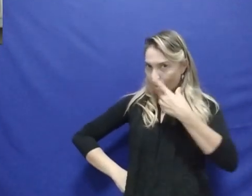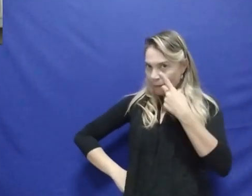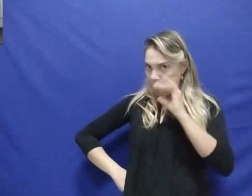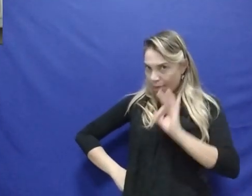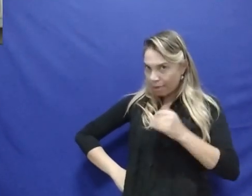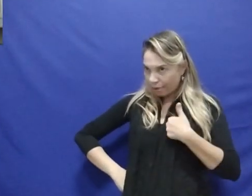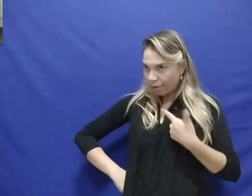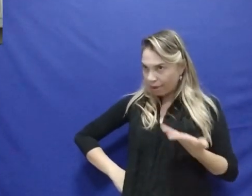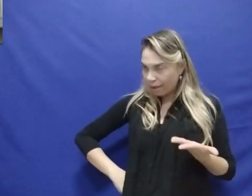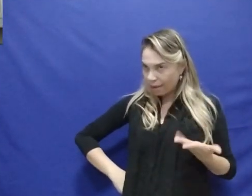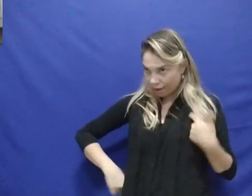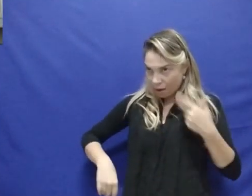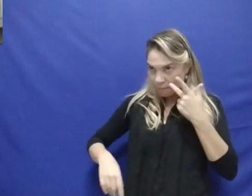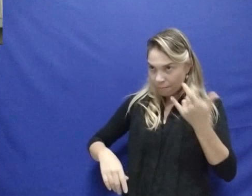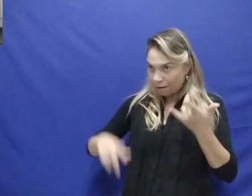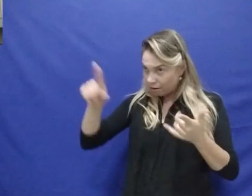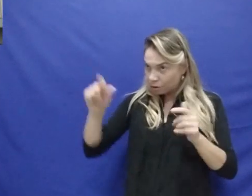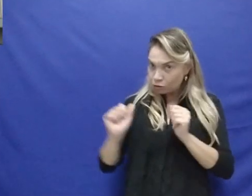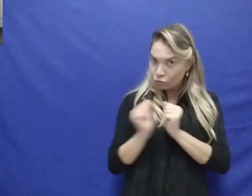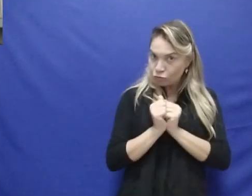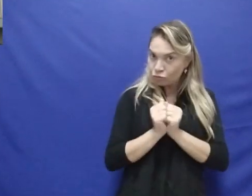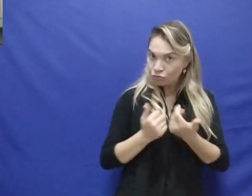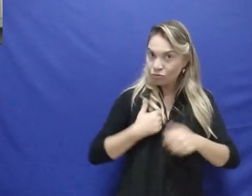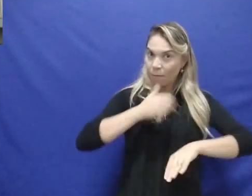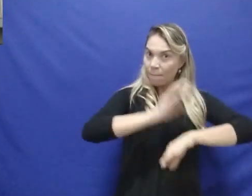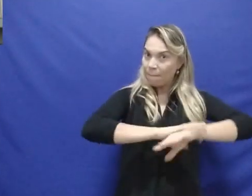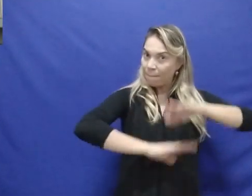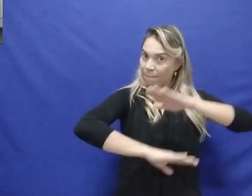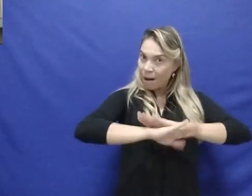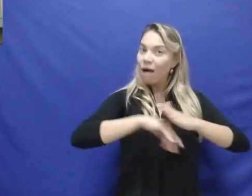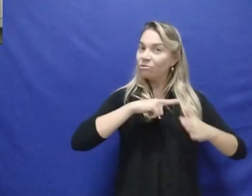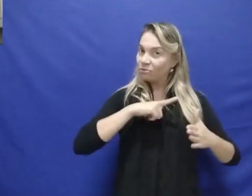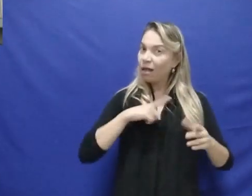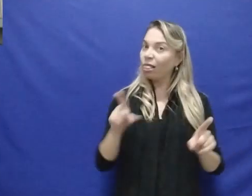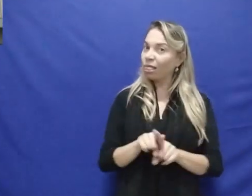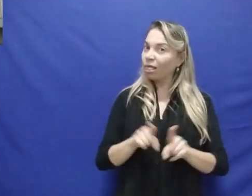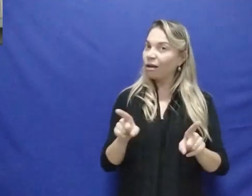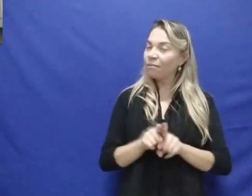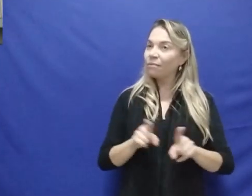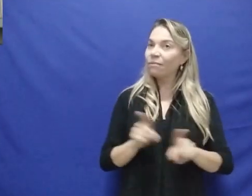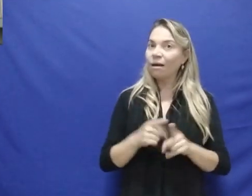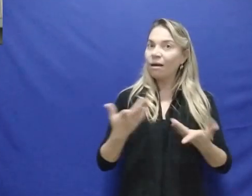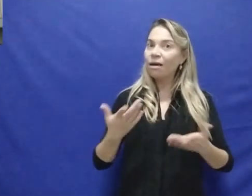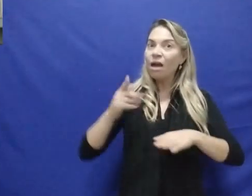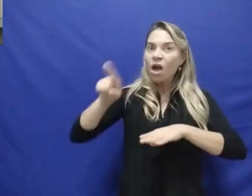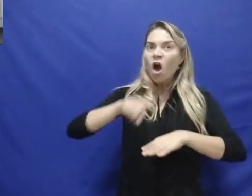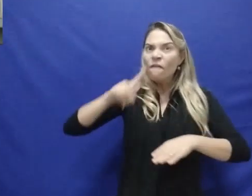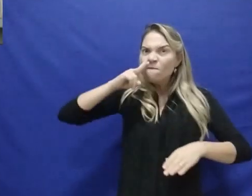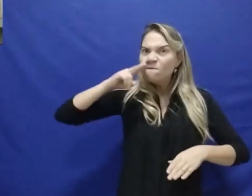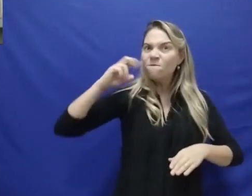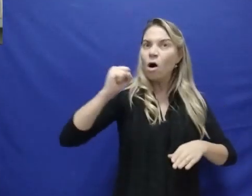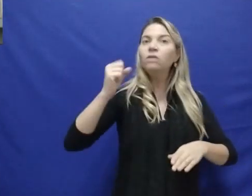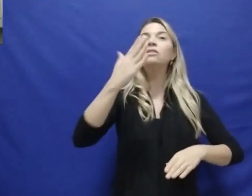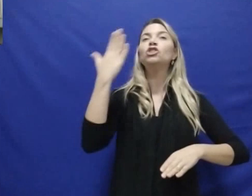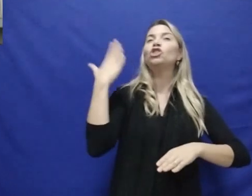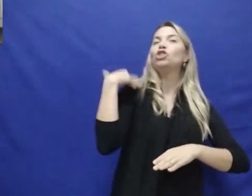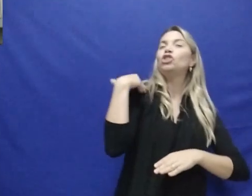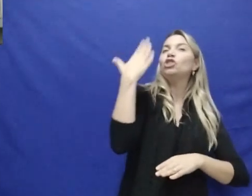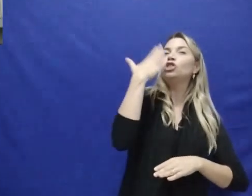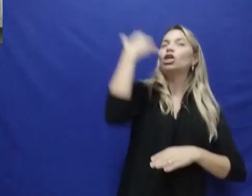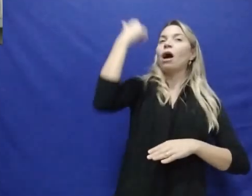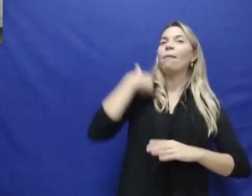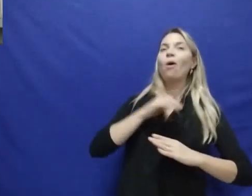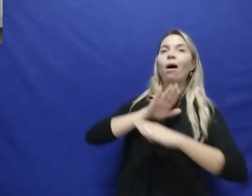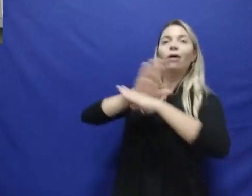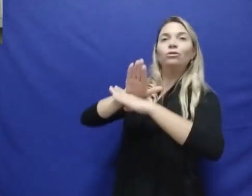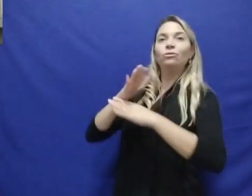seguros de volta à terra firme. E quando estava próximo do sol se pôr, aquele jovem